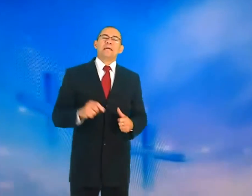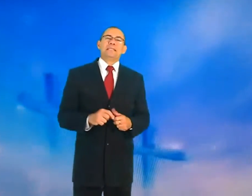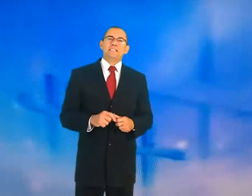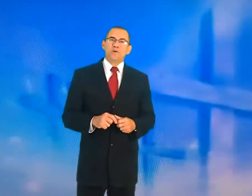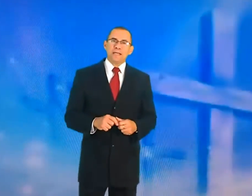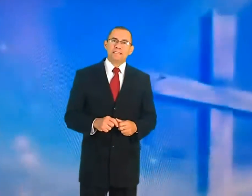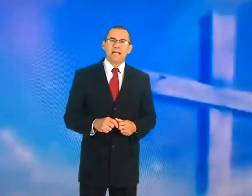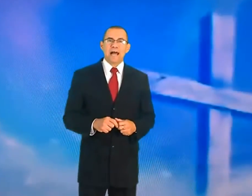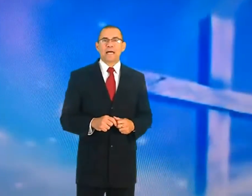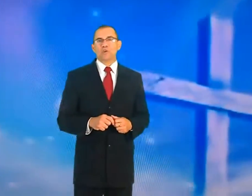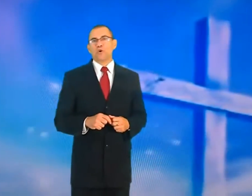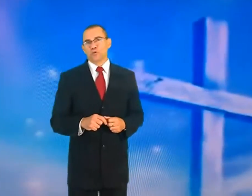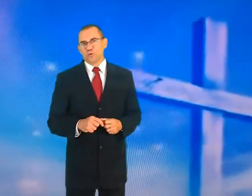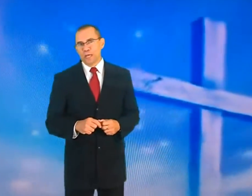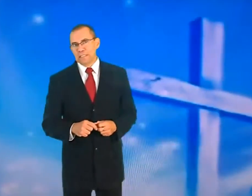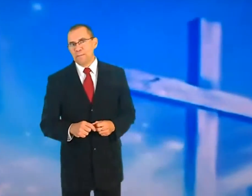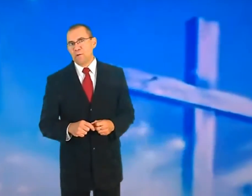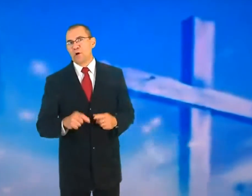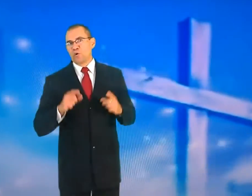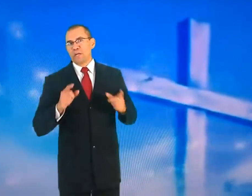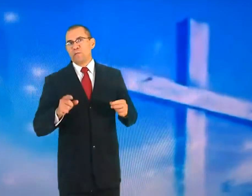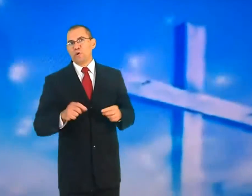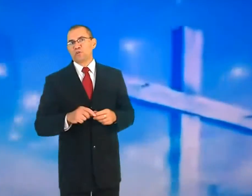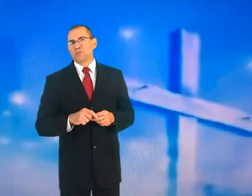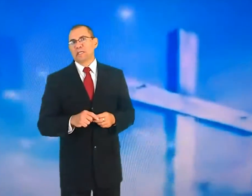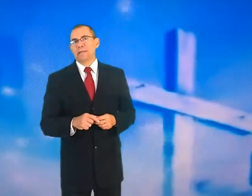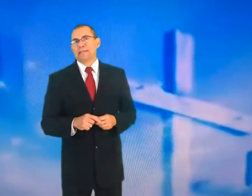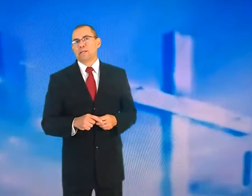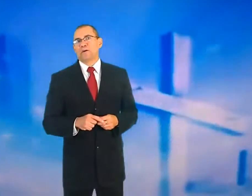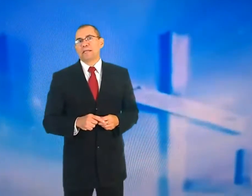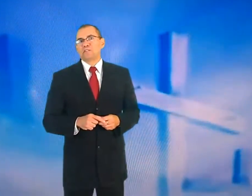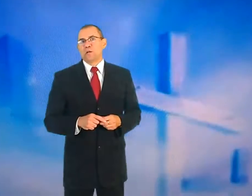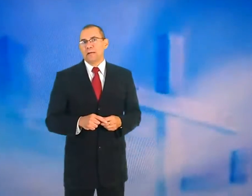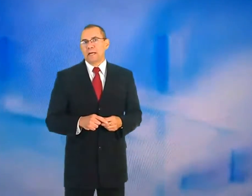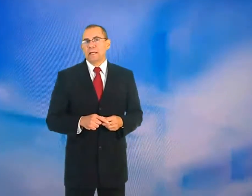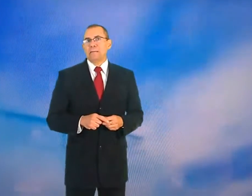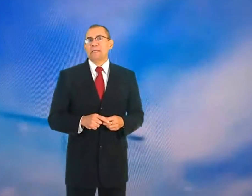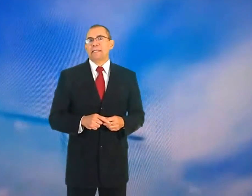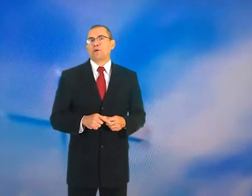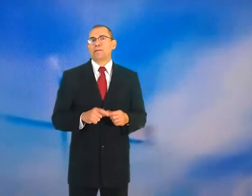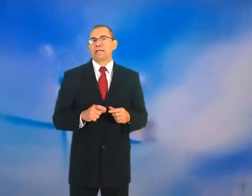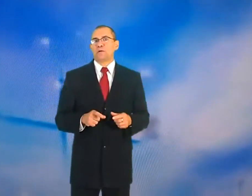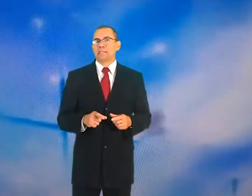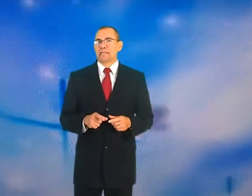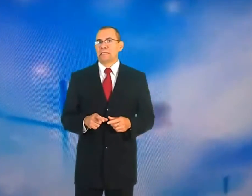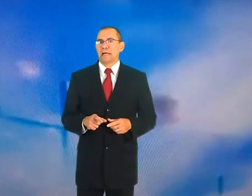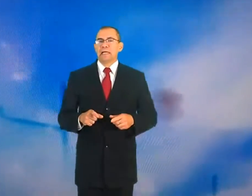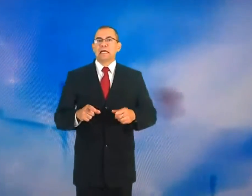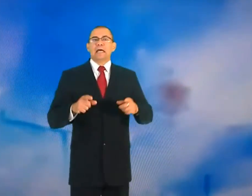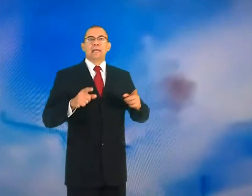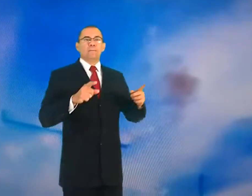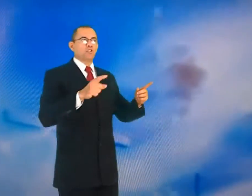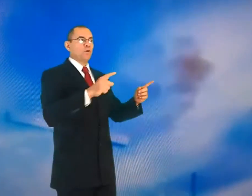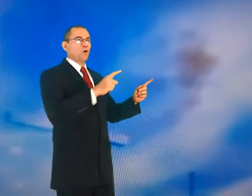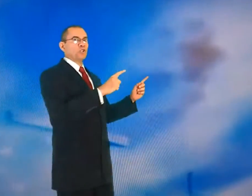bendiciones a todos ustedes los de roy y niños del metro cristo libera ministerio liberación y sanidad el próximo